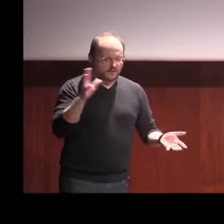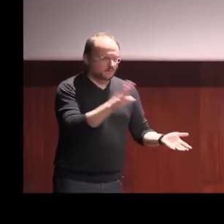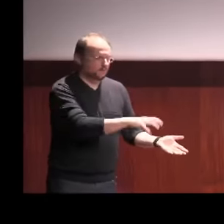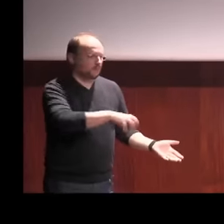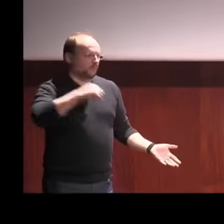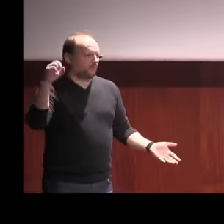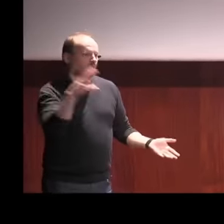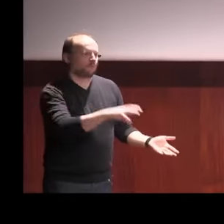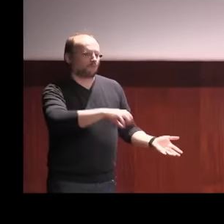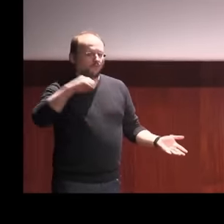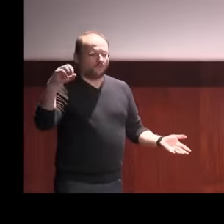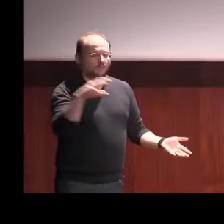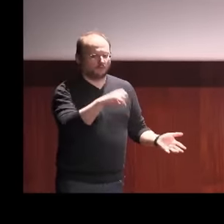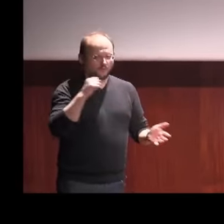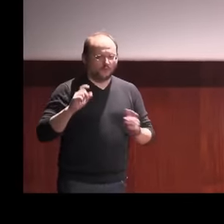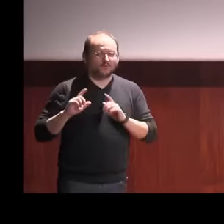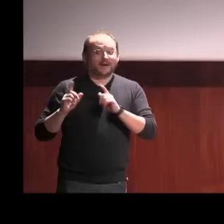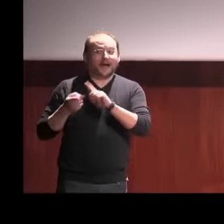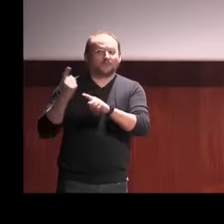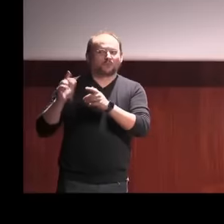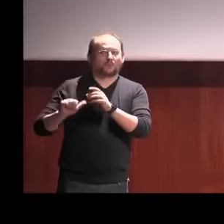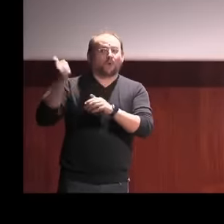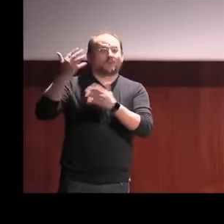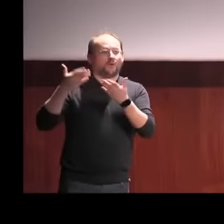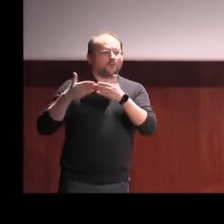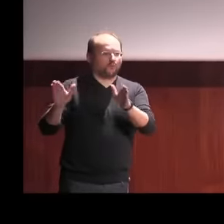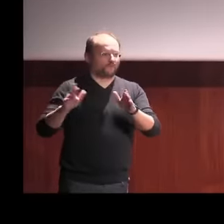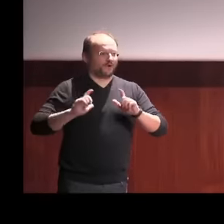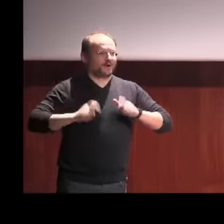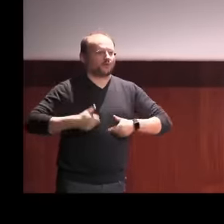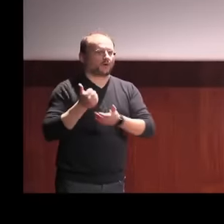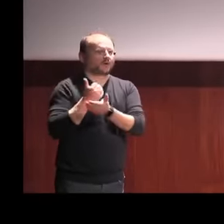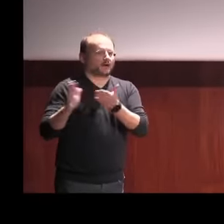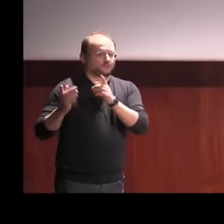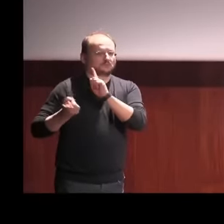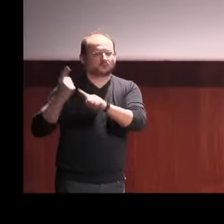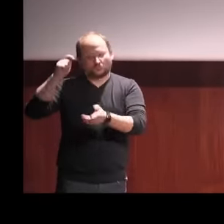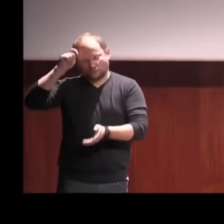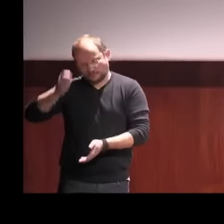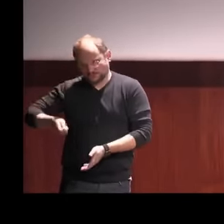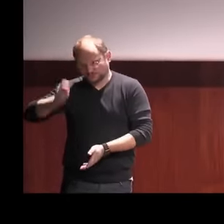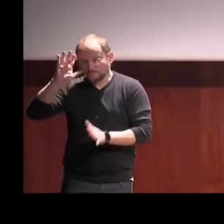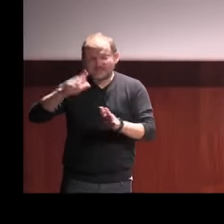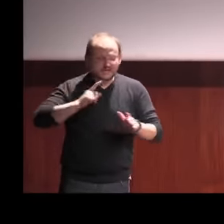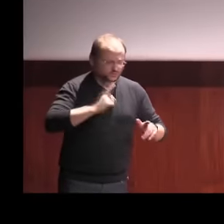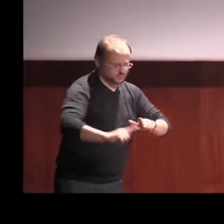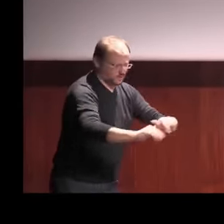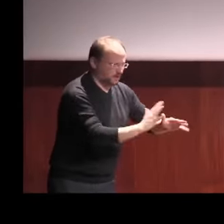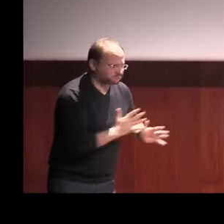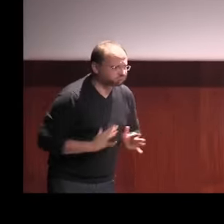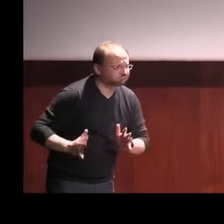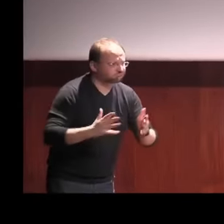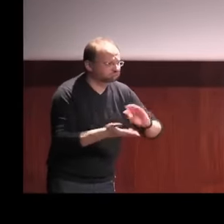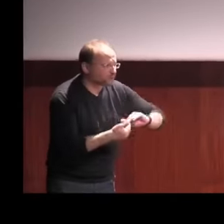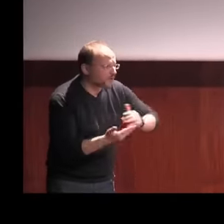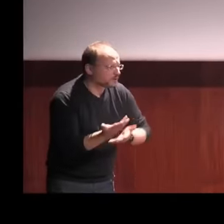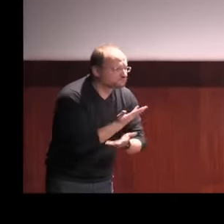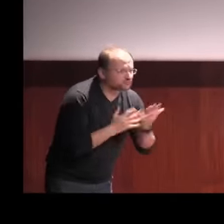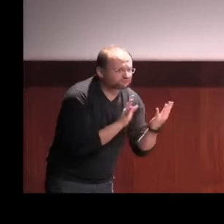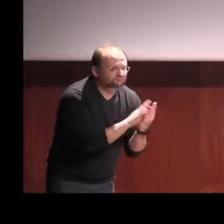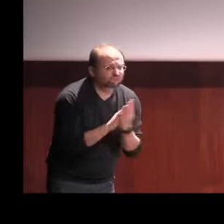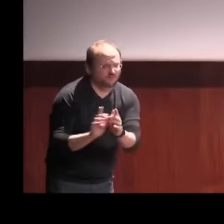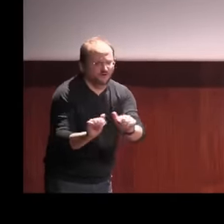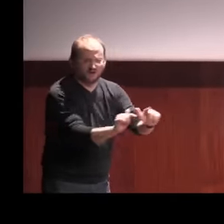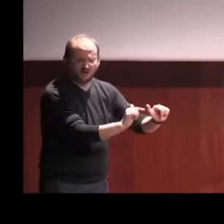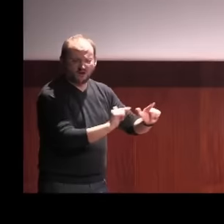a donné une ouverture sur la langue des signes. L'abbé de Lépée a utilisé la langue des signes. On peut lui rendre hommage parce qu'il a donné accès